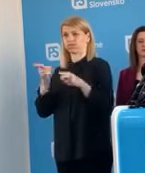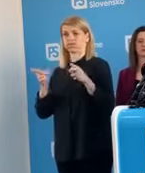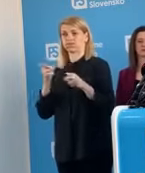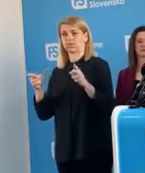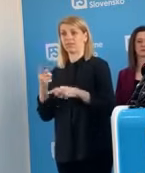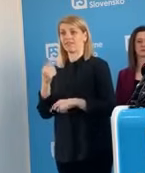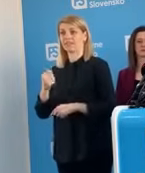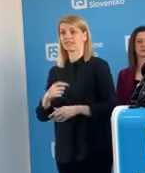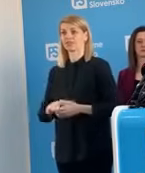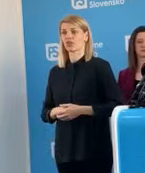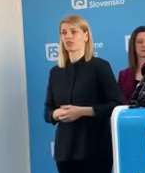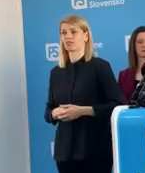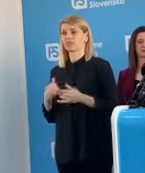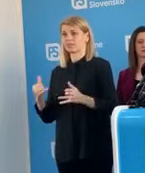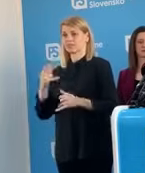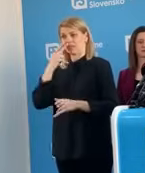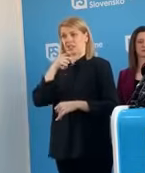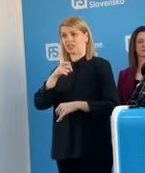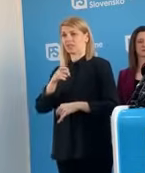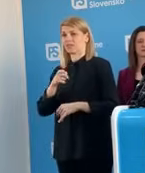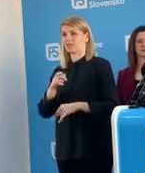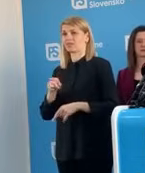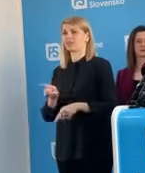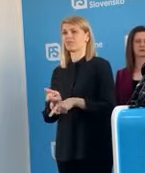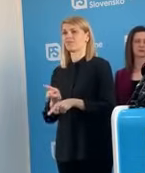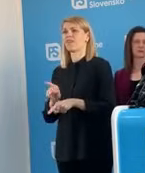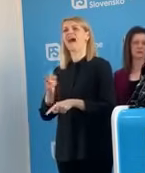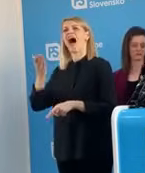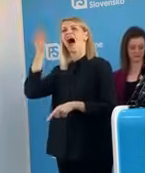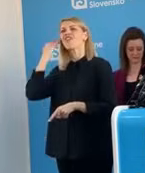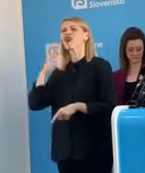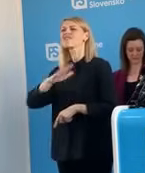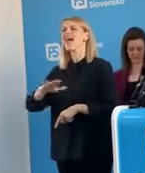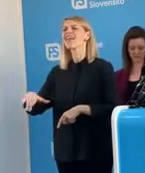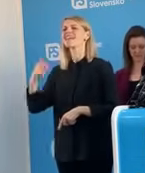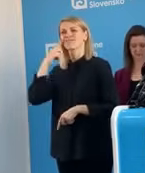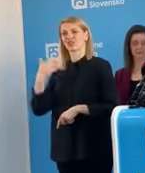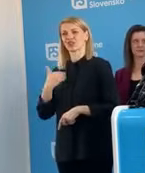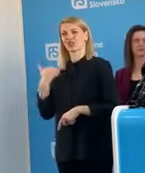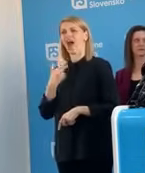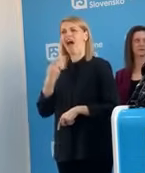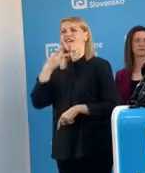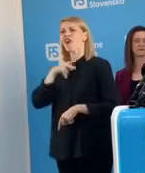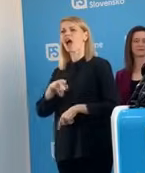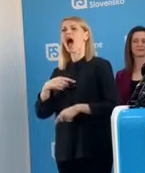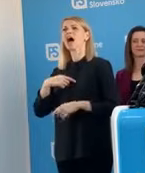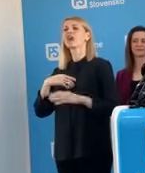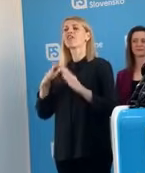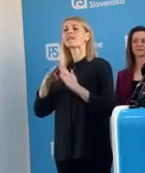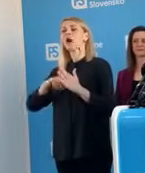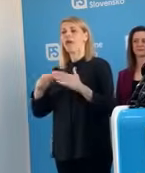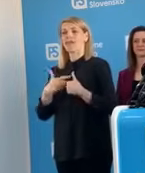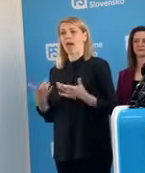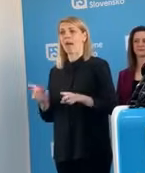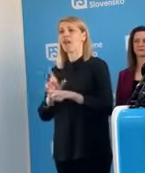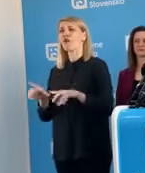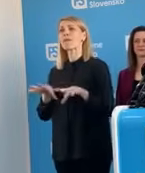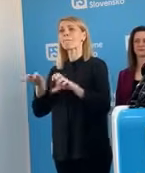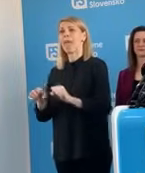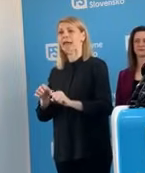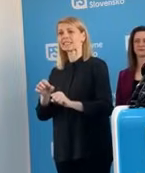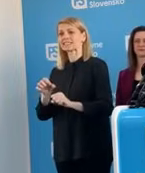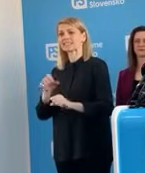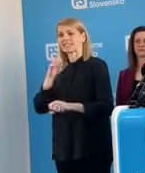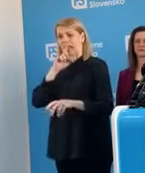v škole, ktorí sa vyhovárajú, že pes mi zožral domácu úlohu, tak je to vlastne presne na